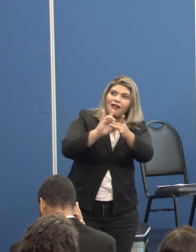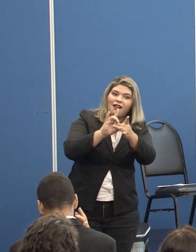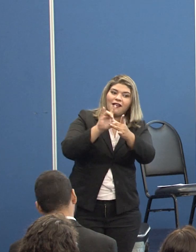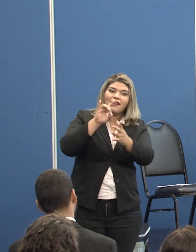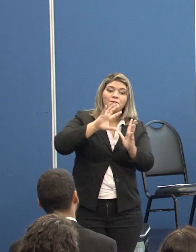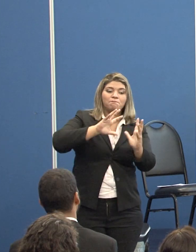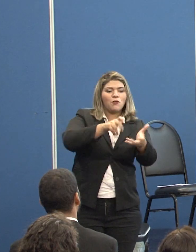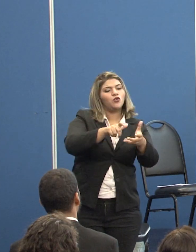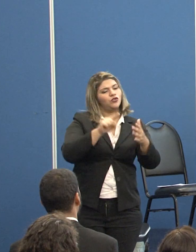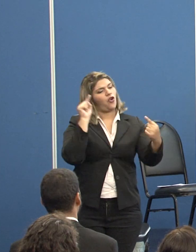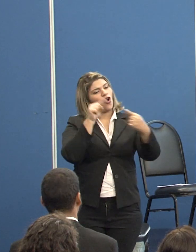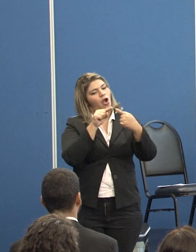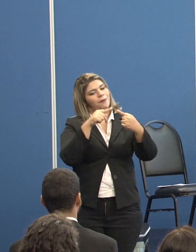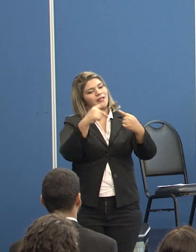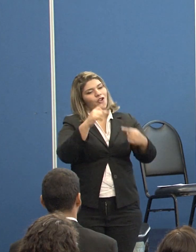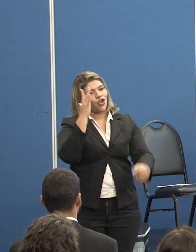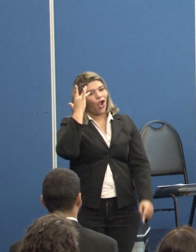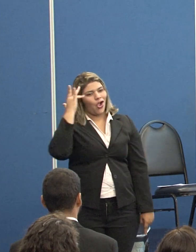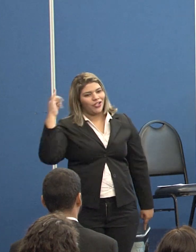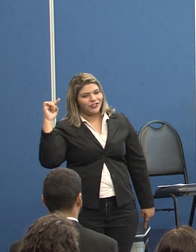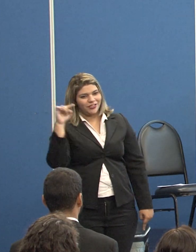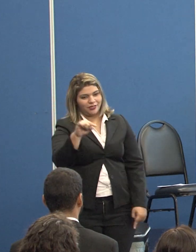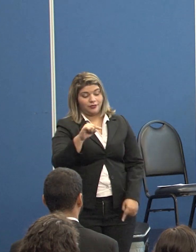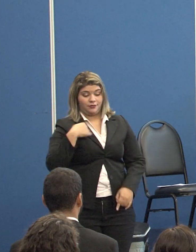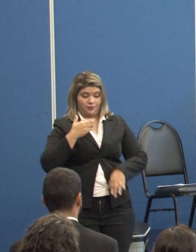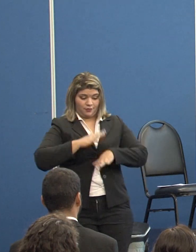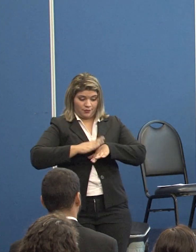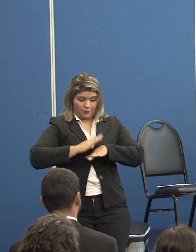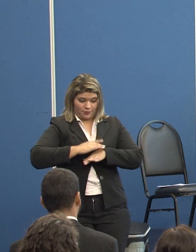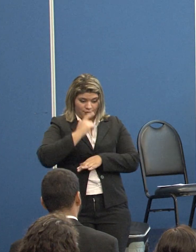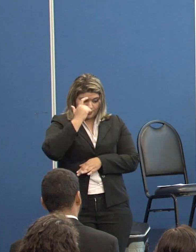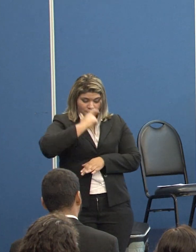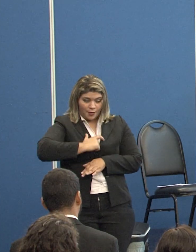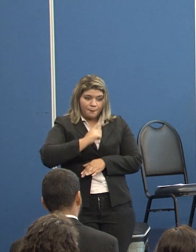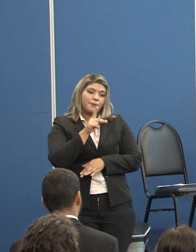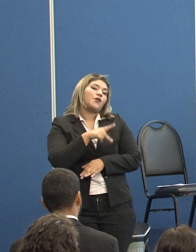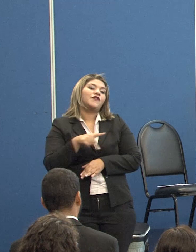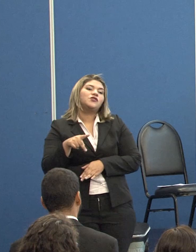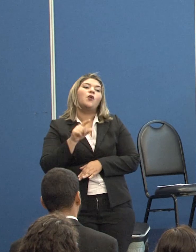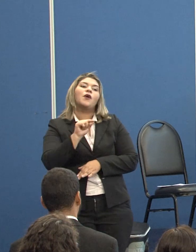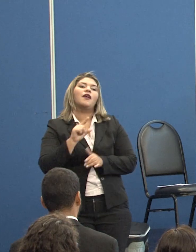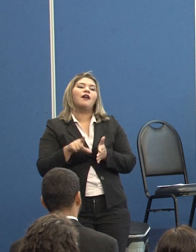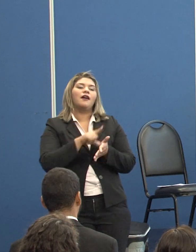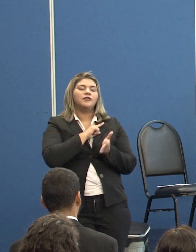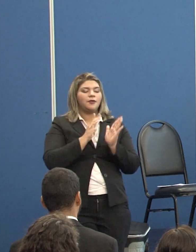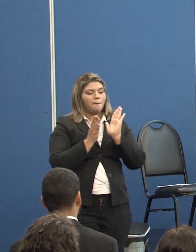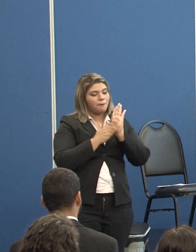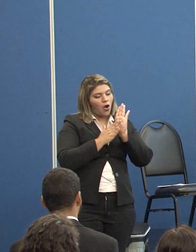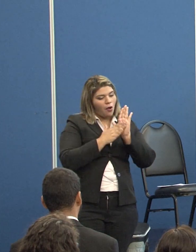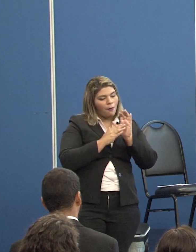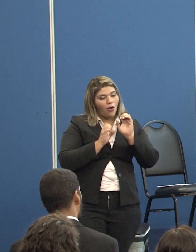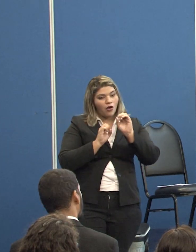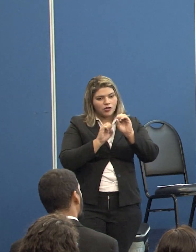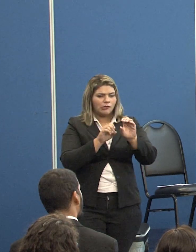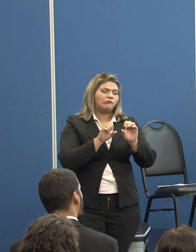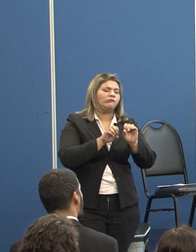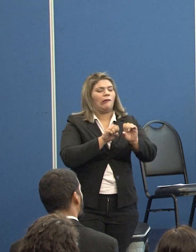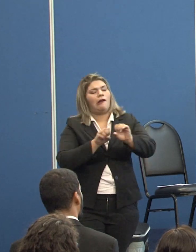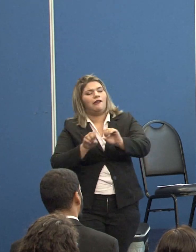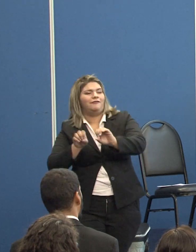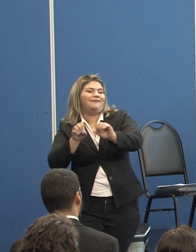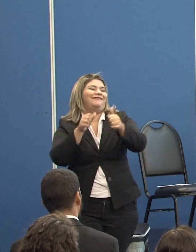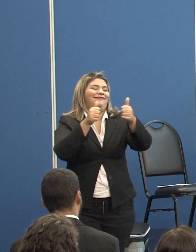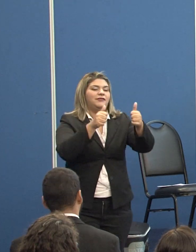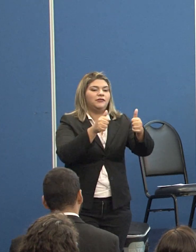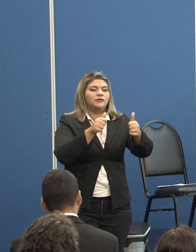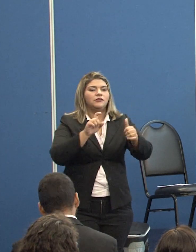faça parte do cotidiano. Eu, quanto docente, faço toda uma proposta de ensino para o meu educando. No dia da prova, eu coloco linguagem na qual ele